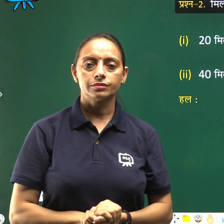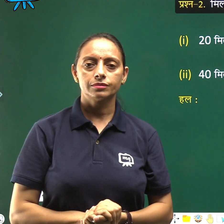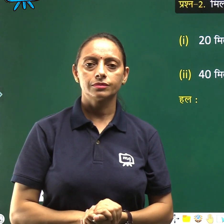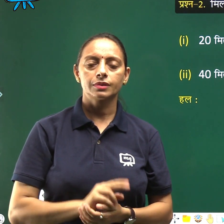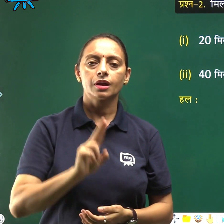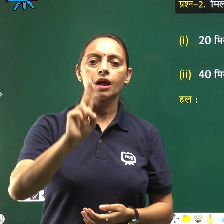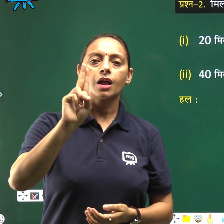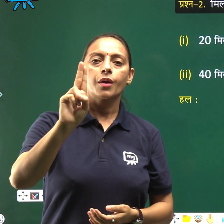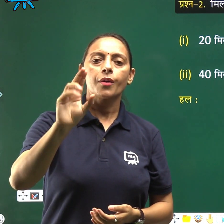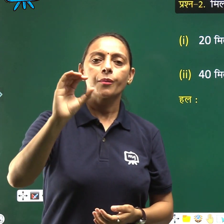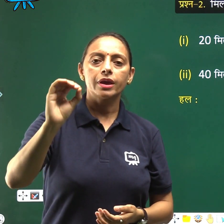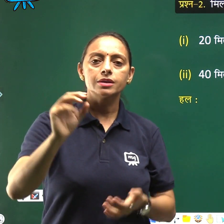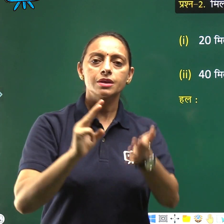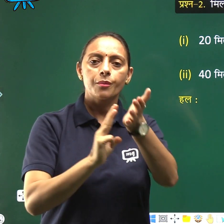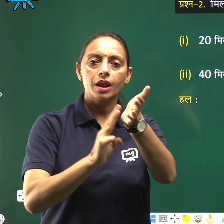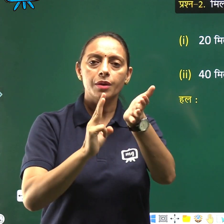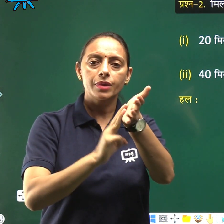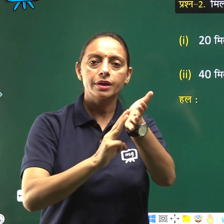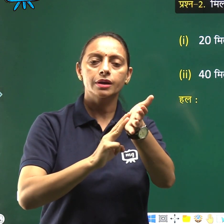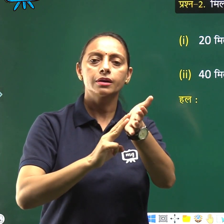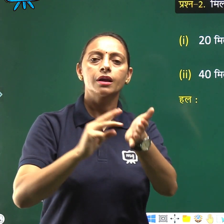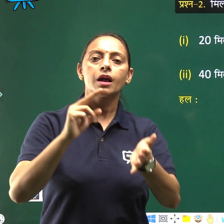20 मिलीमीटर बराबर